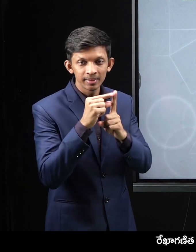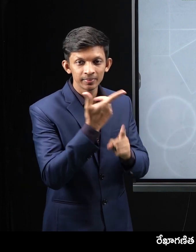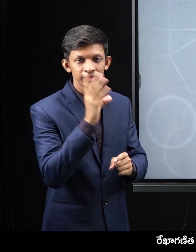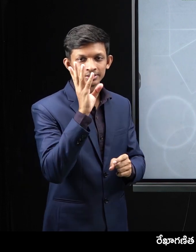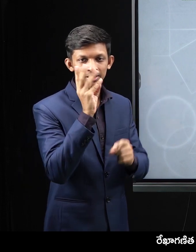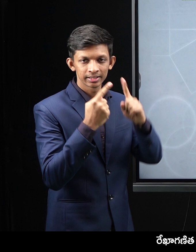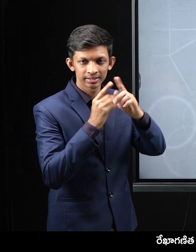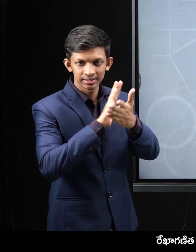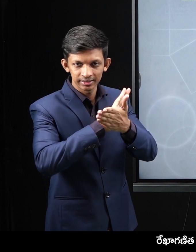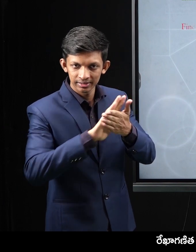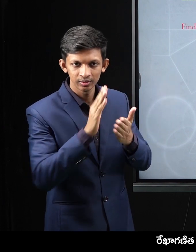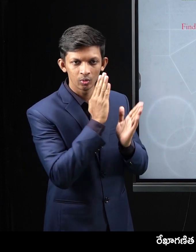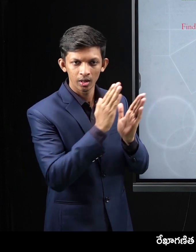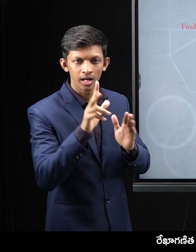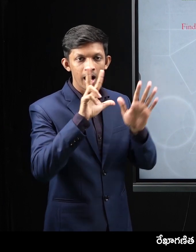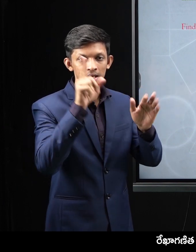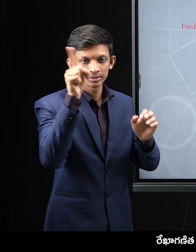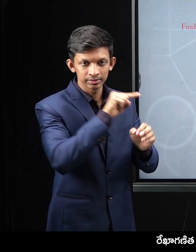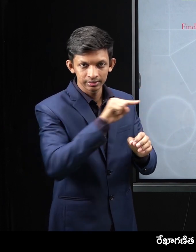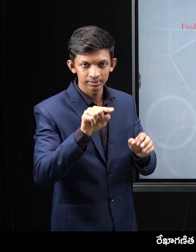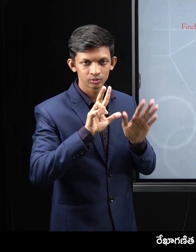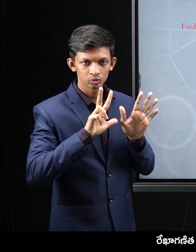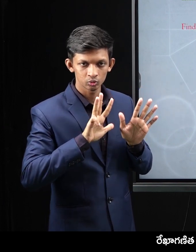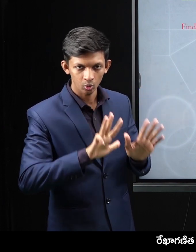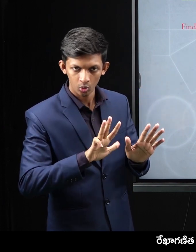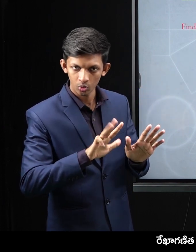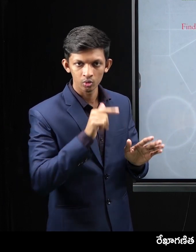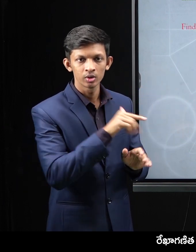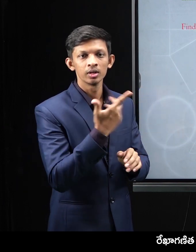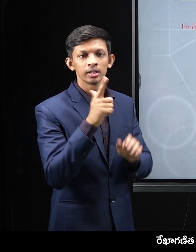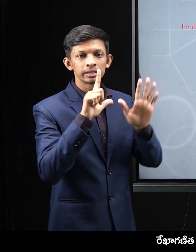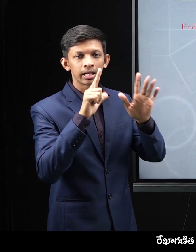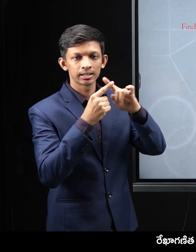రేఖాగణిత పురోగతిలో 4వ పదం 8/9 మరియు 7వ పదం